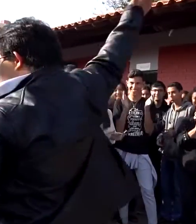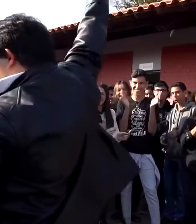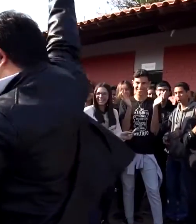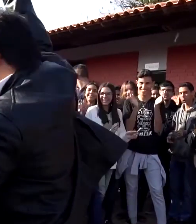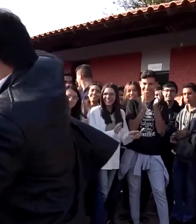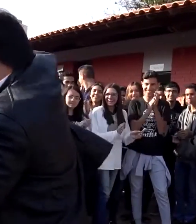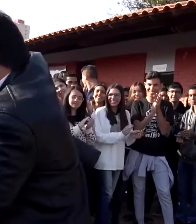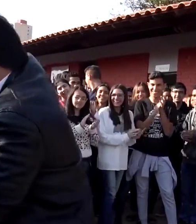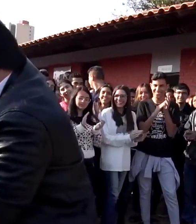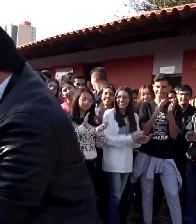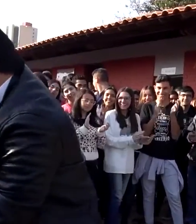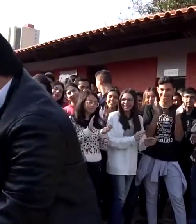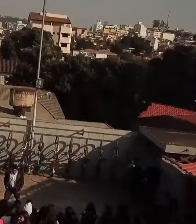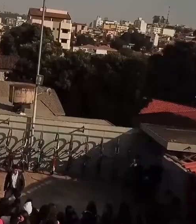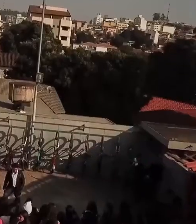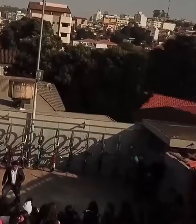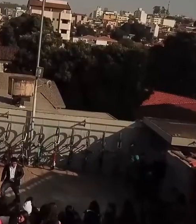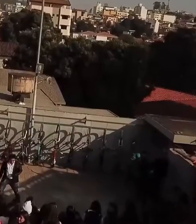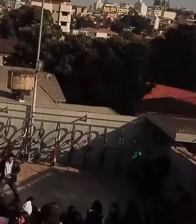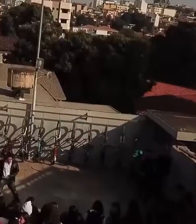try, 'cause we knew